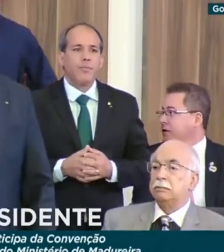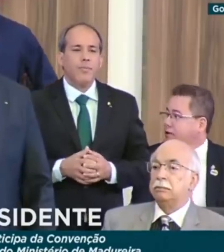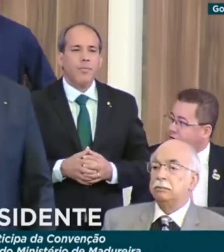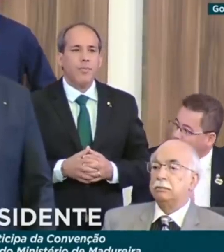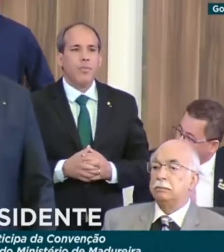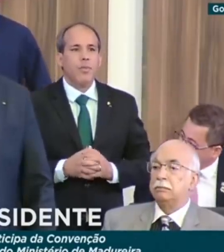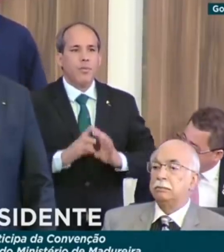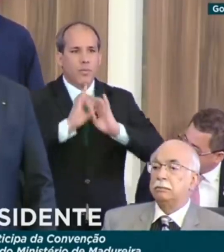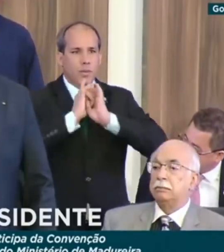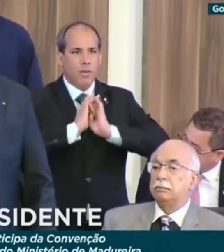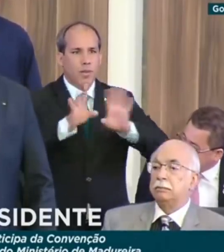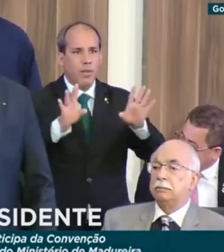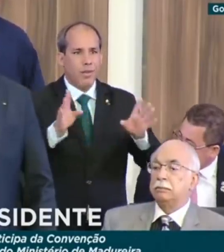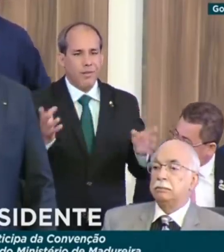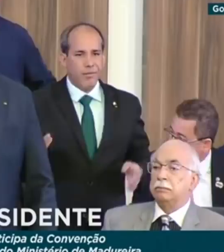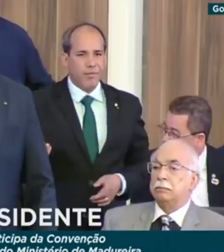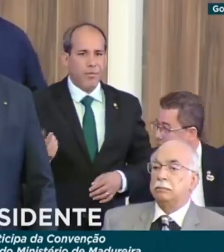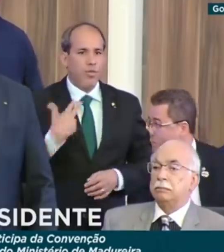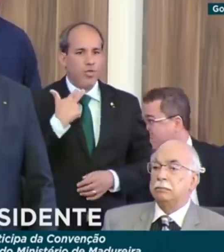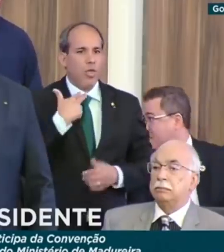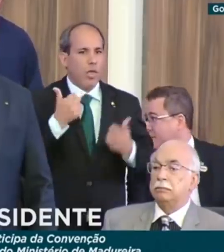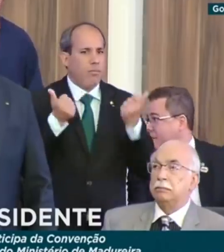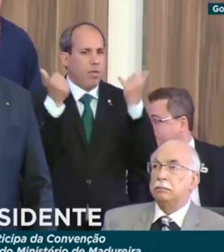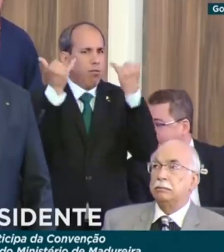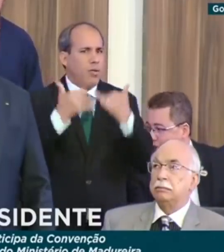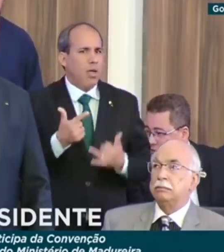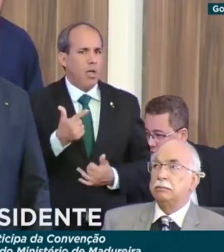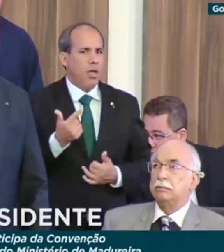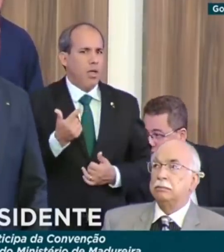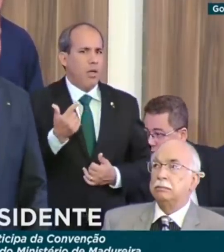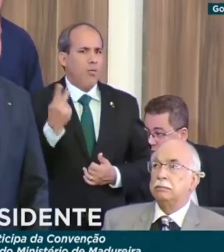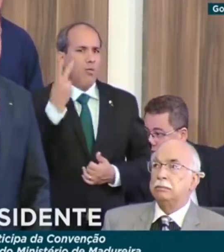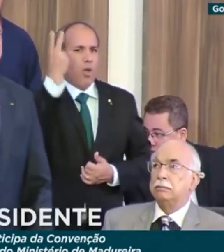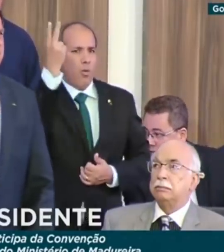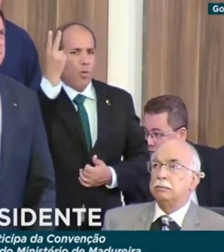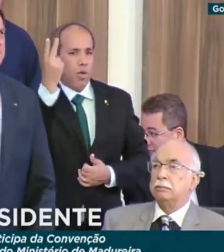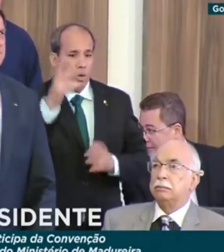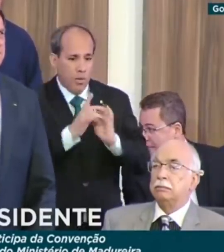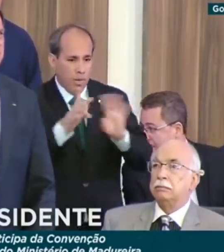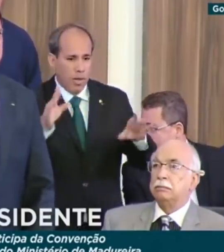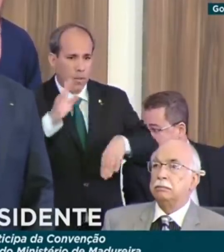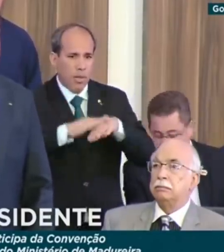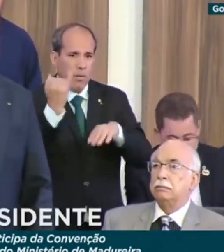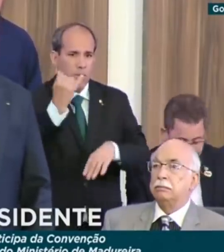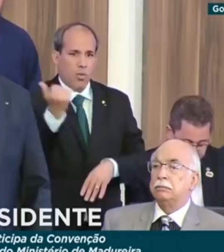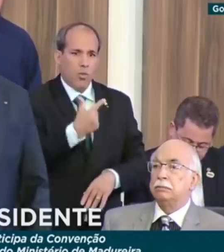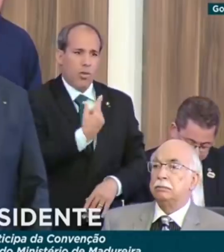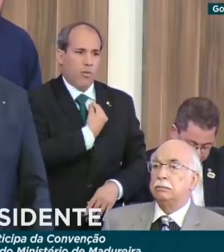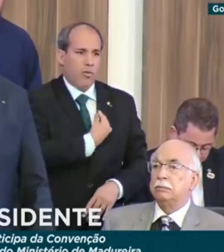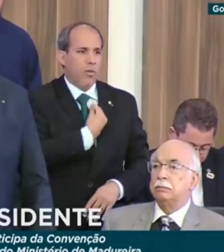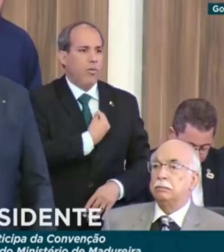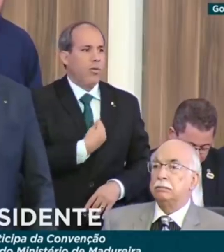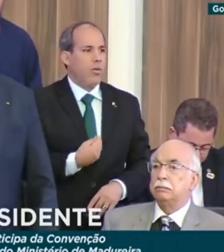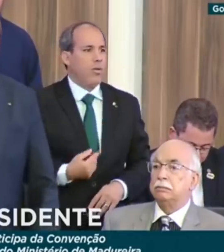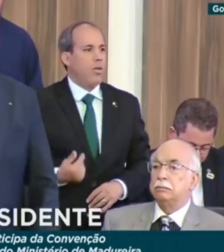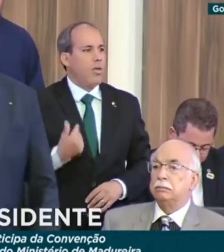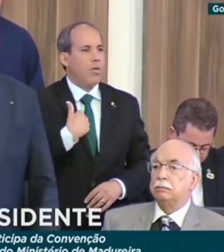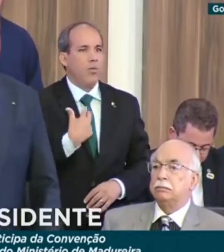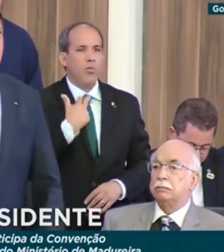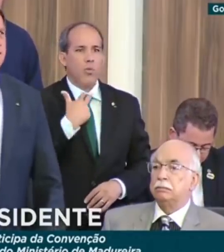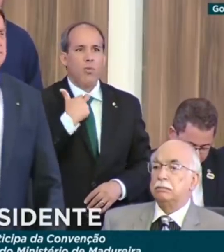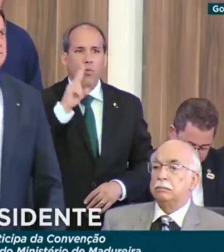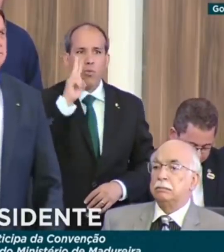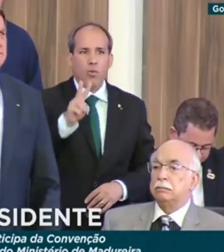A liberdade não tem preço, ela vale mais que a própria vida. Não pude ver